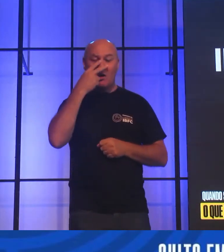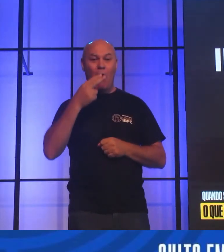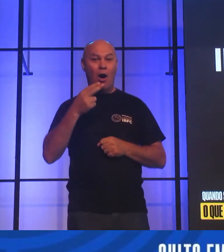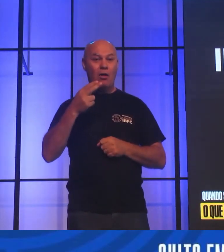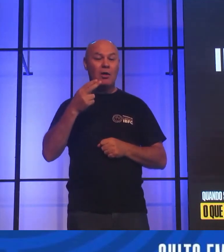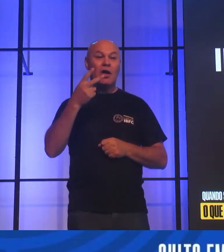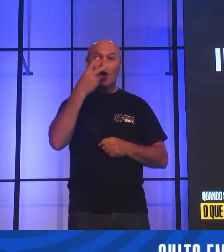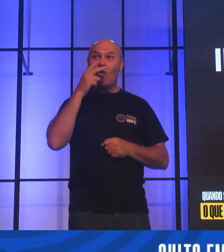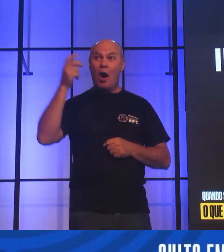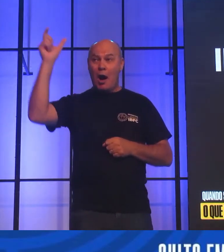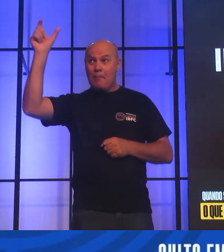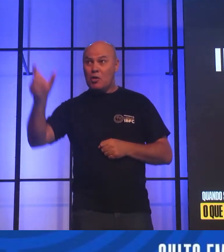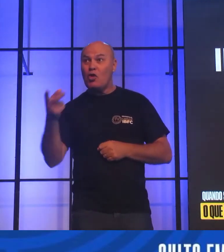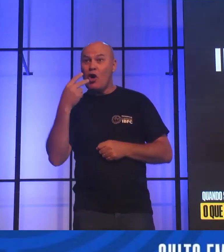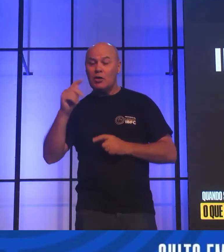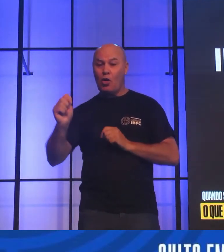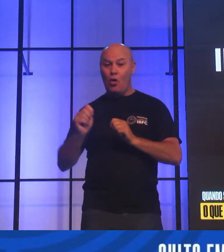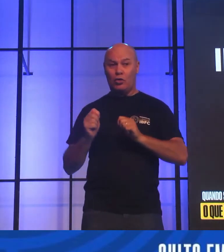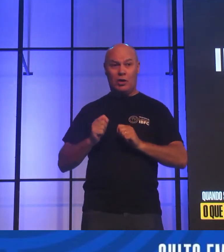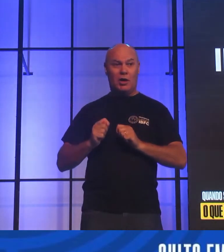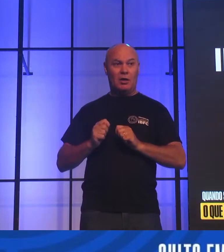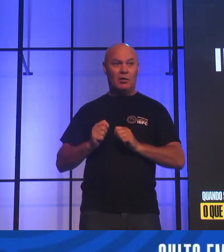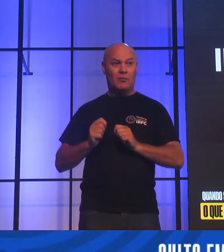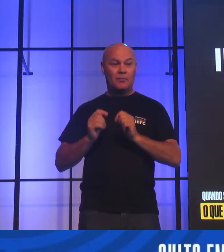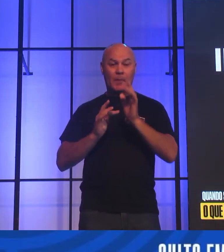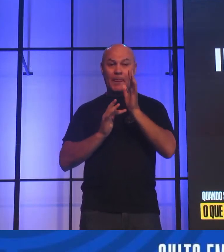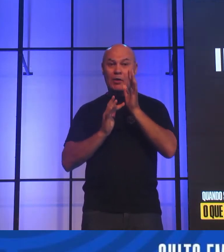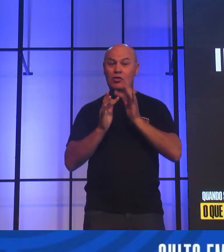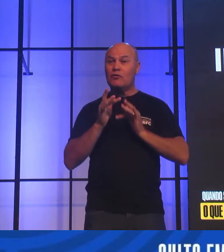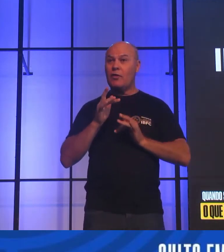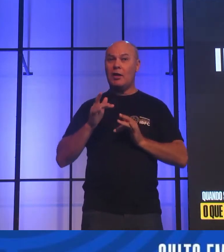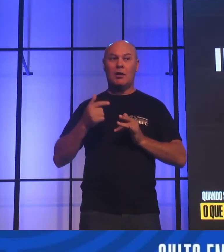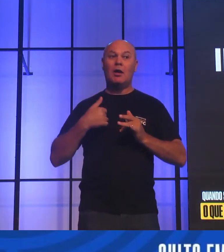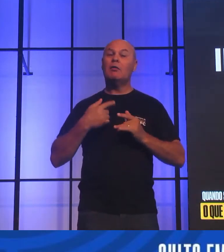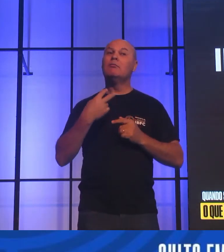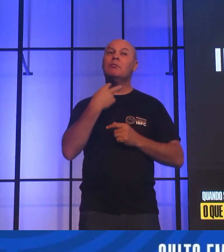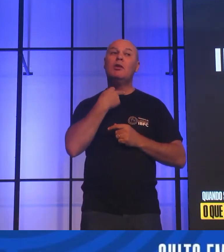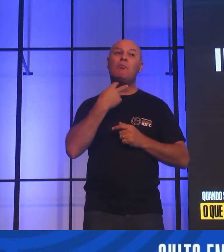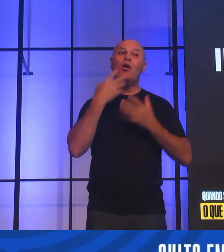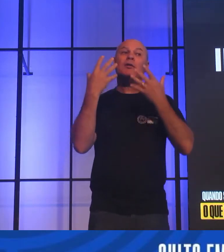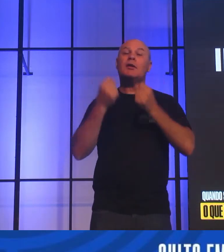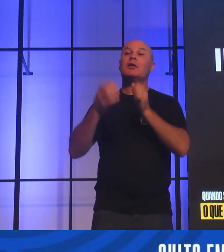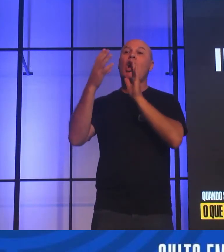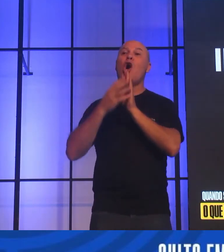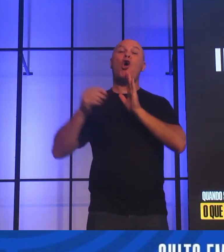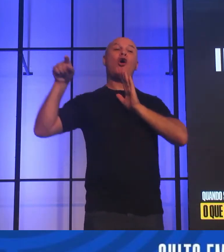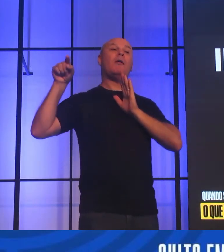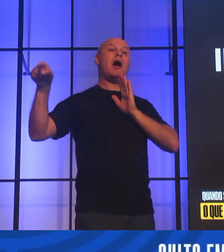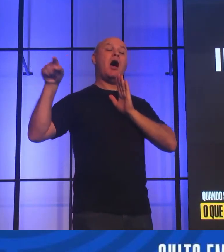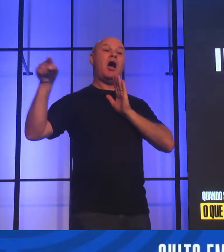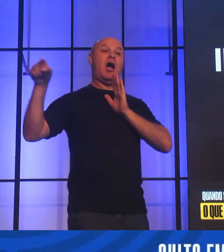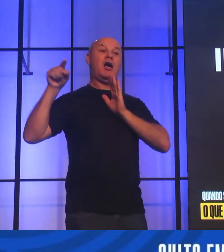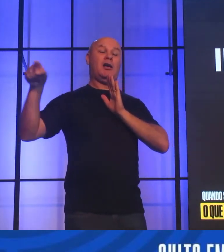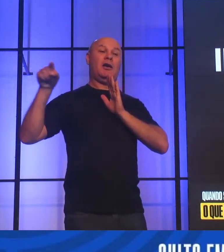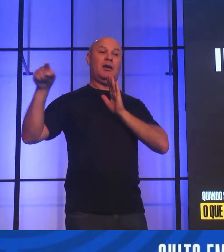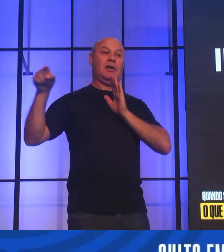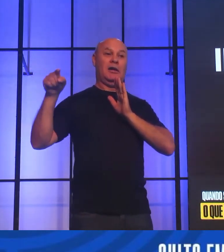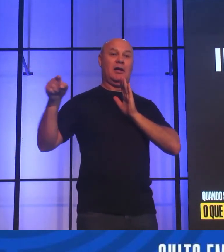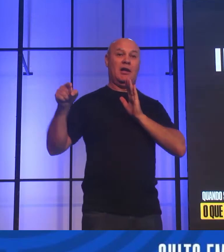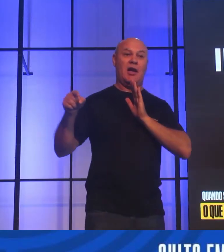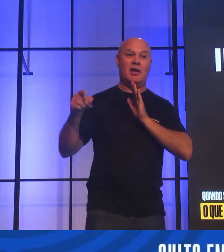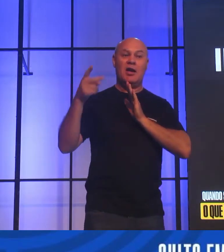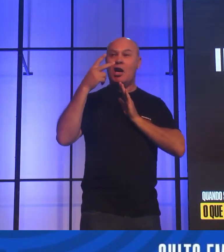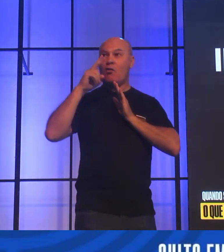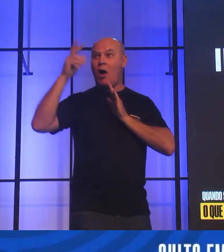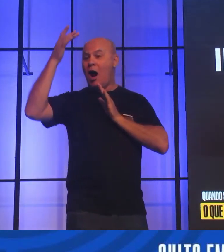não viva sobre o controle de ninguém a não ser o meu. Eu e você não podemos viver sobre o controle de ninguém a não ser o